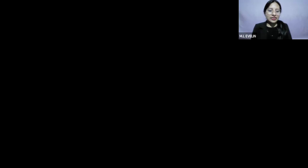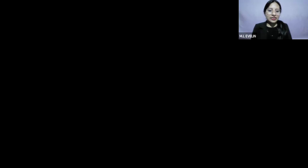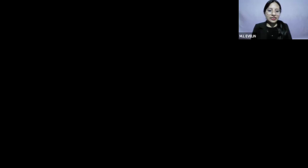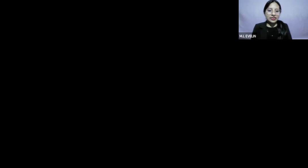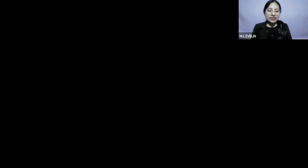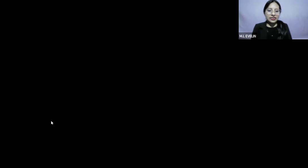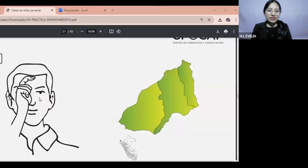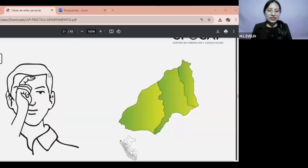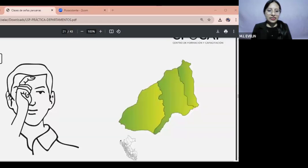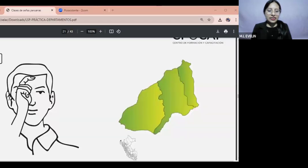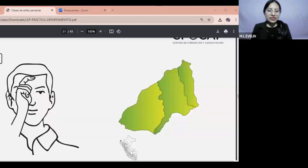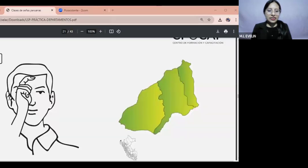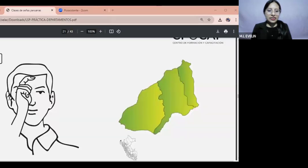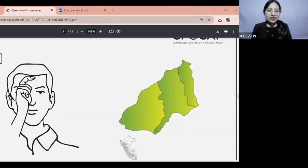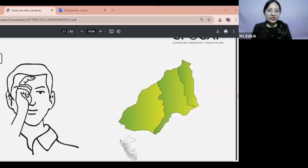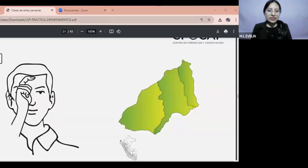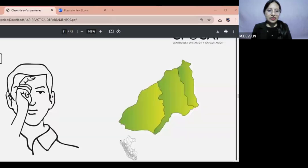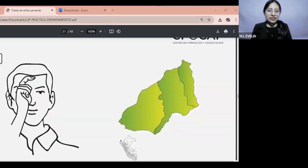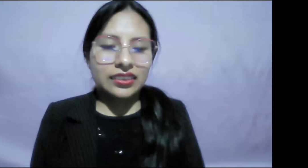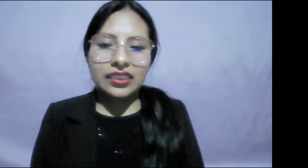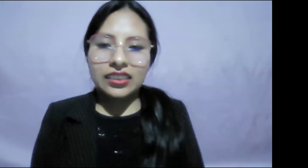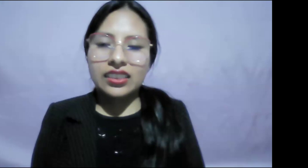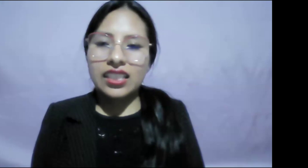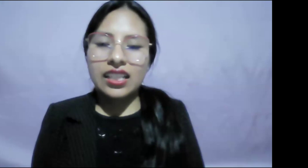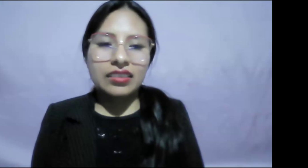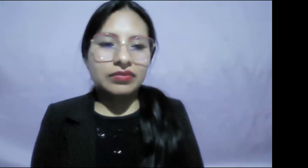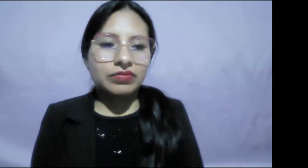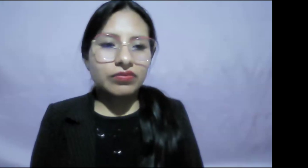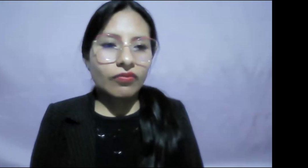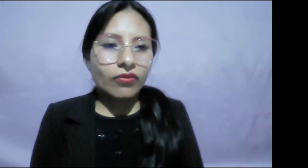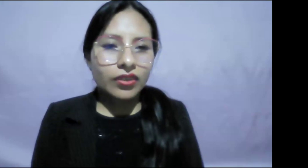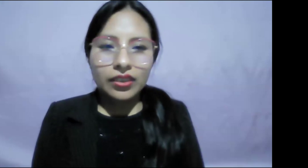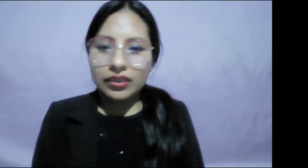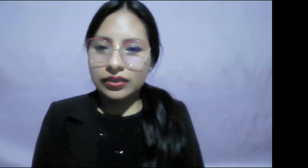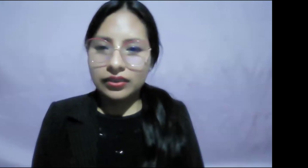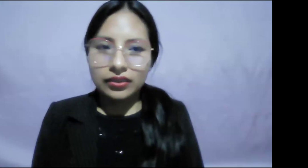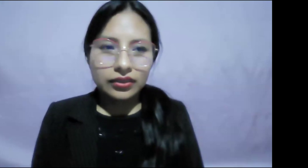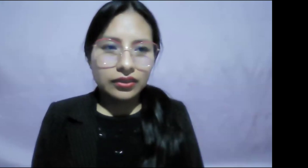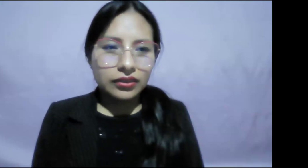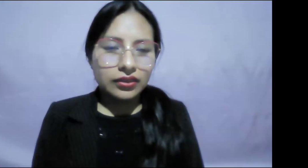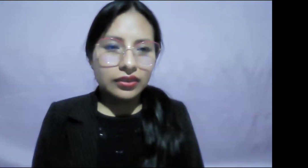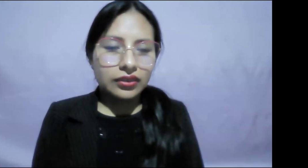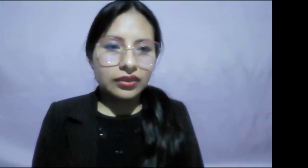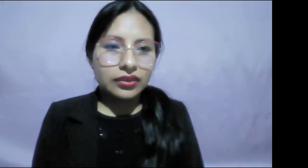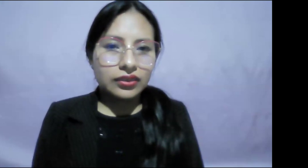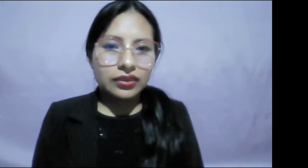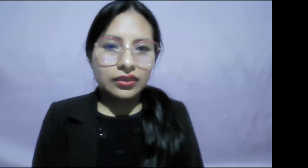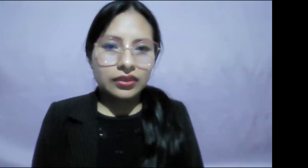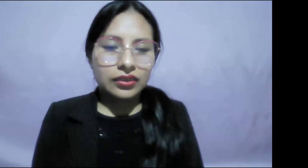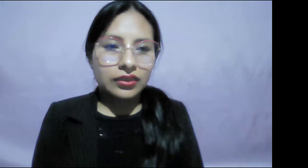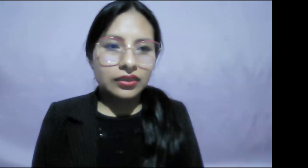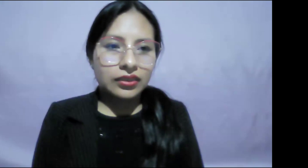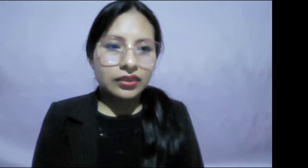sus manitos no se olviden tumbes tumbes al norte del Perú cinia por favor